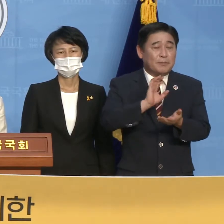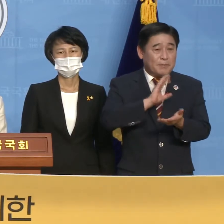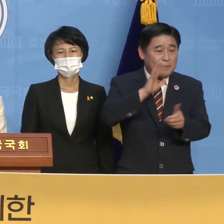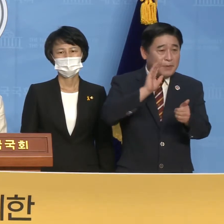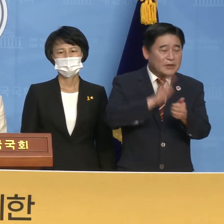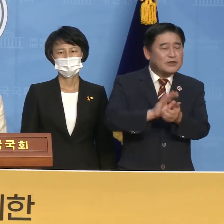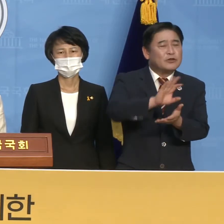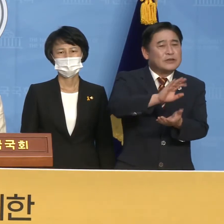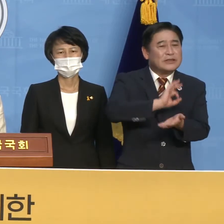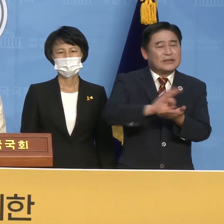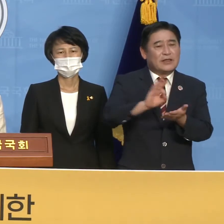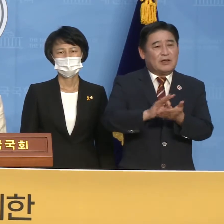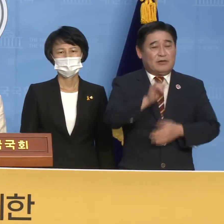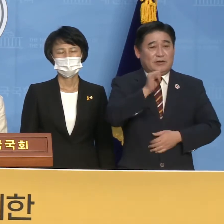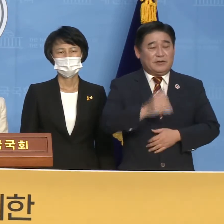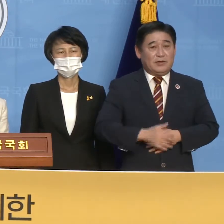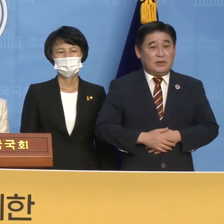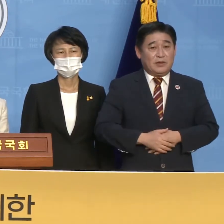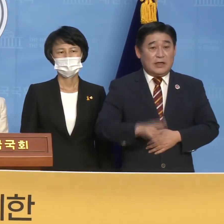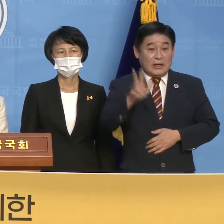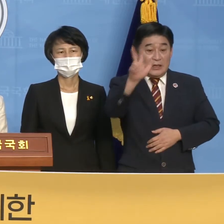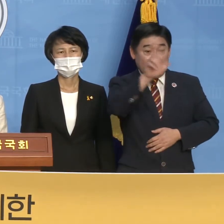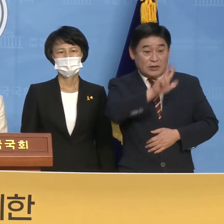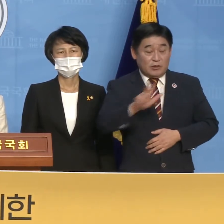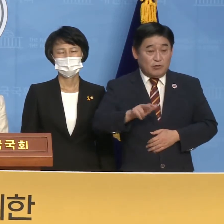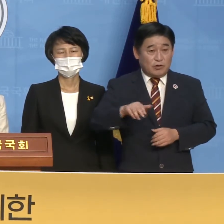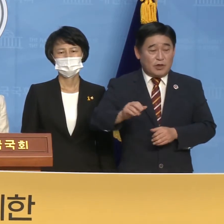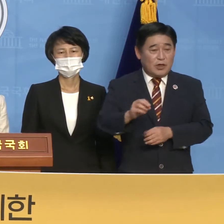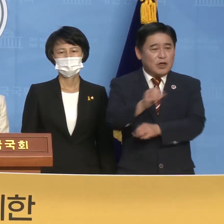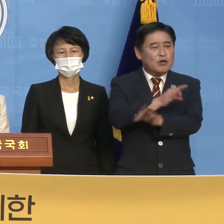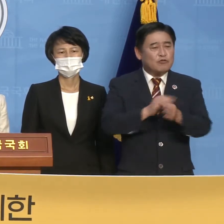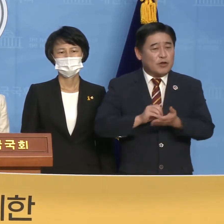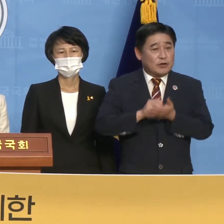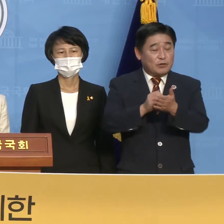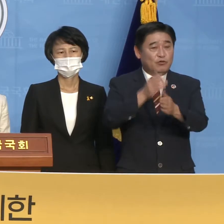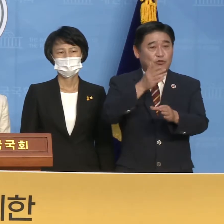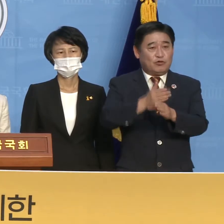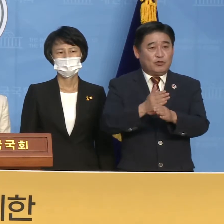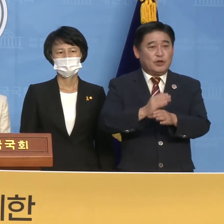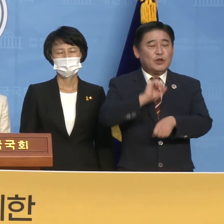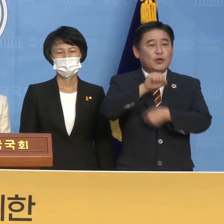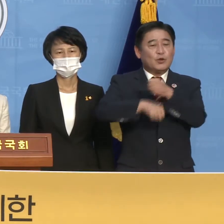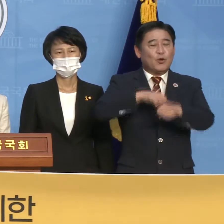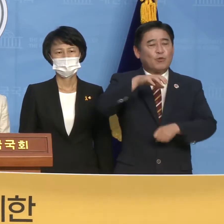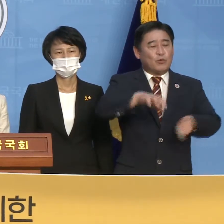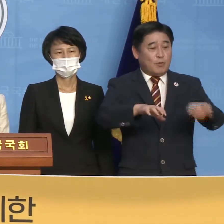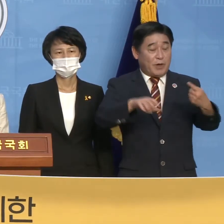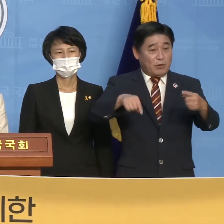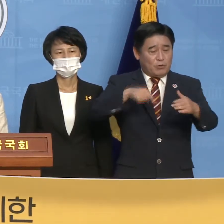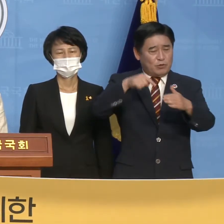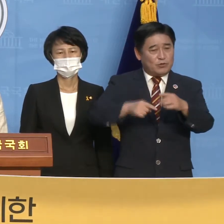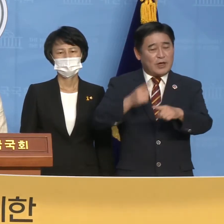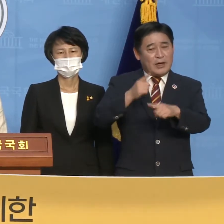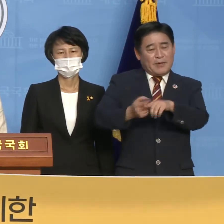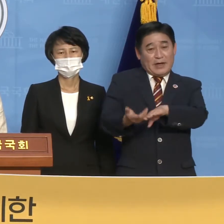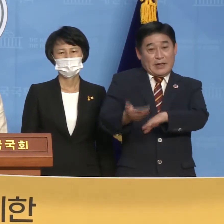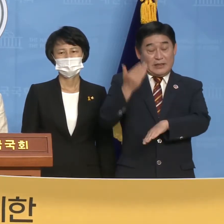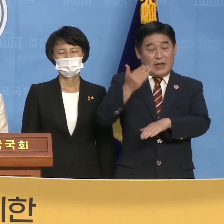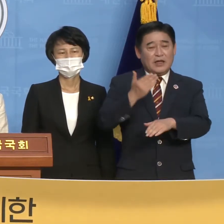일상화되어 있습니다. 전국에 운영되어 등록되고 있는 동물원 100곳 중에 절반